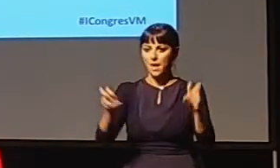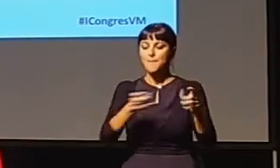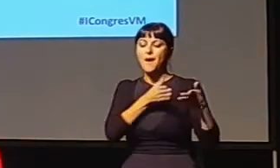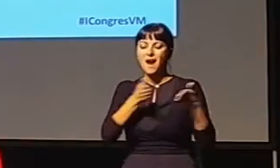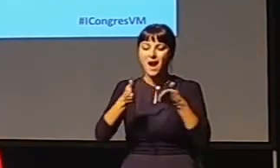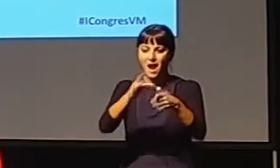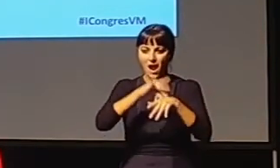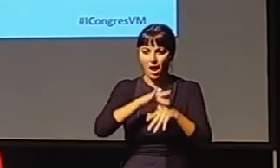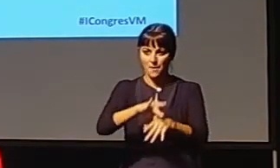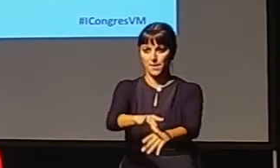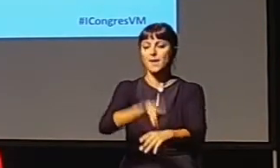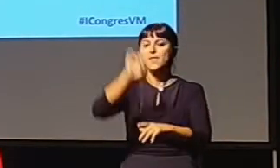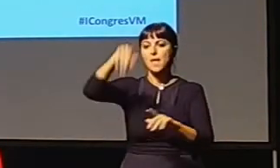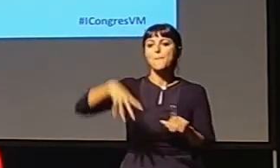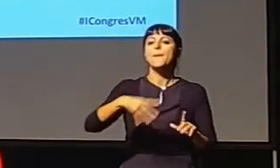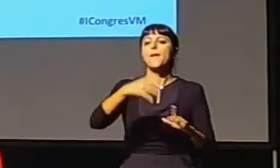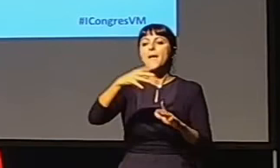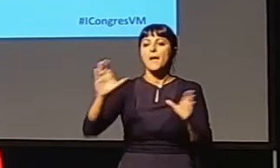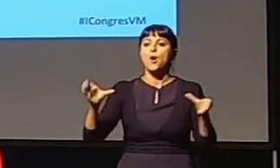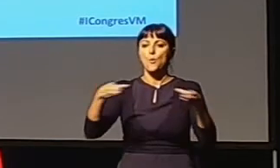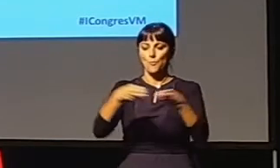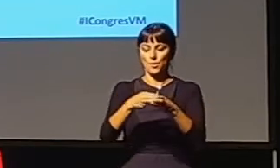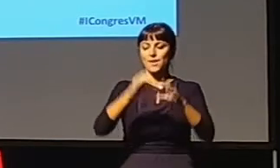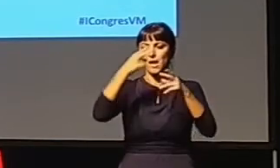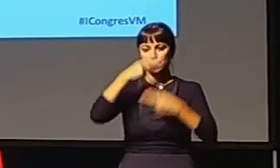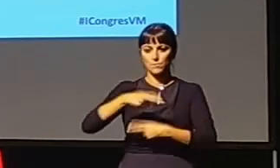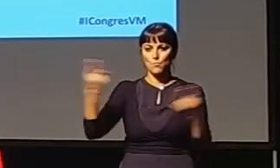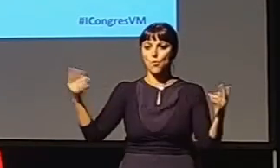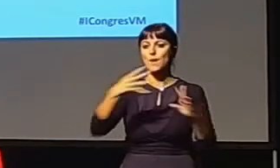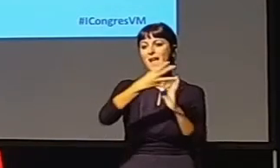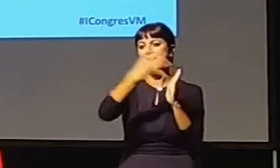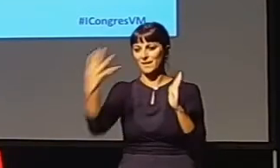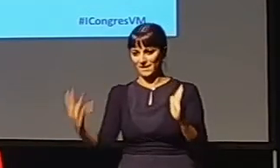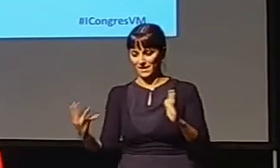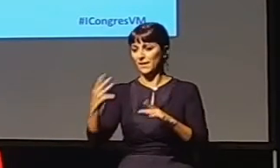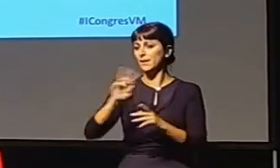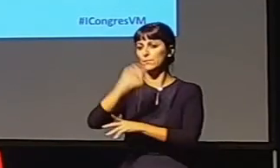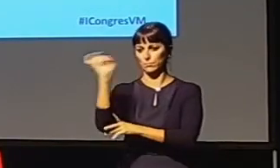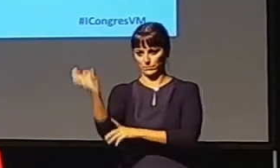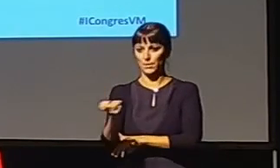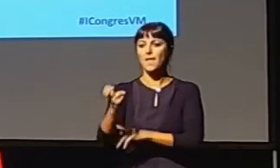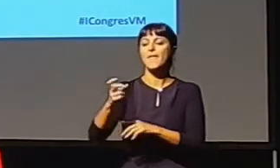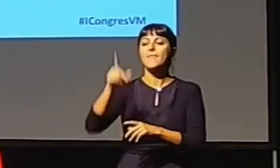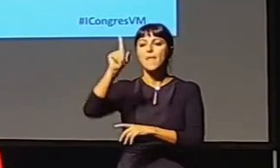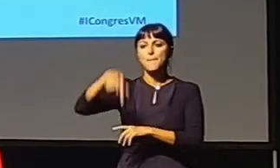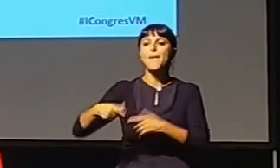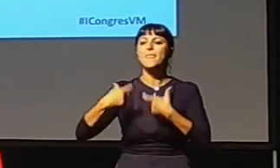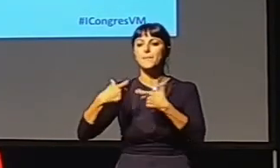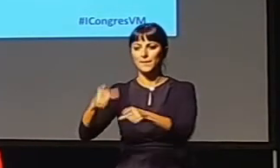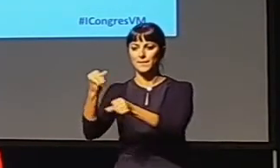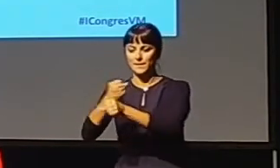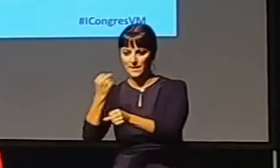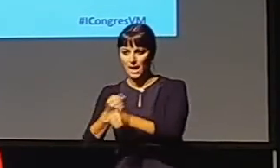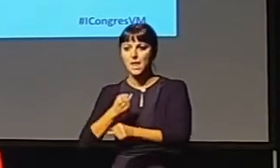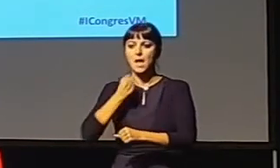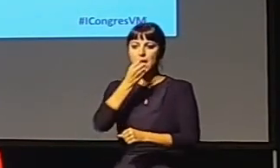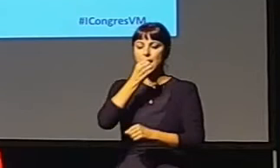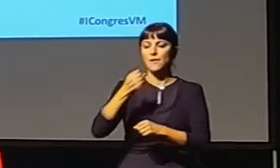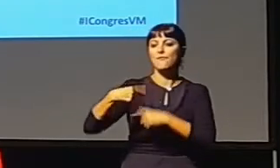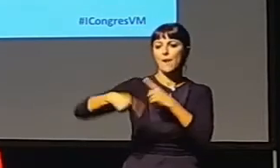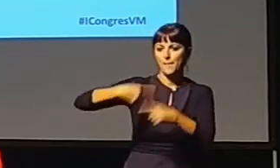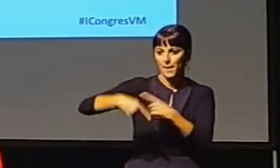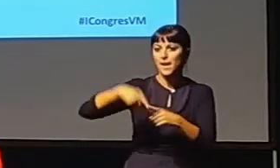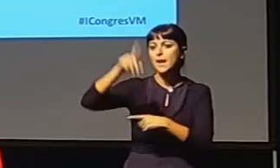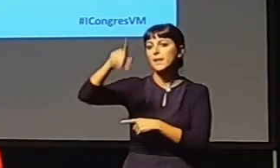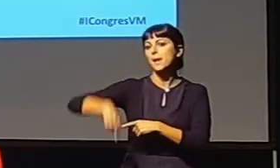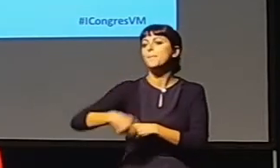públiques LGBTI als ens locals per encàrrec del Departament de Treball, Afers Socials i Famílies de la Generalitat de